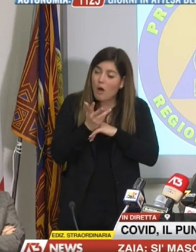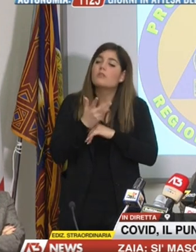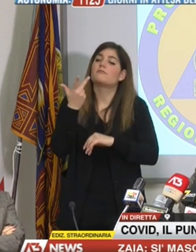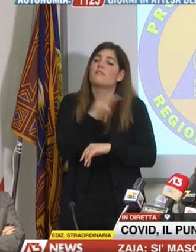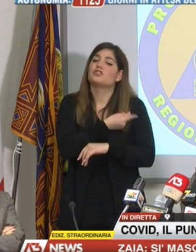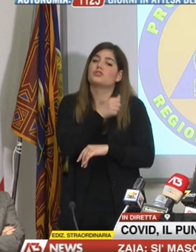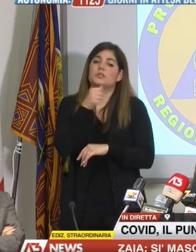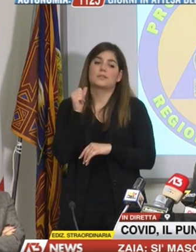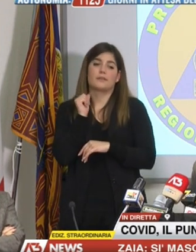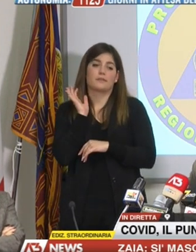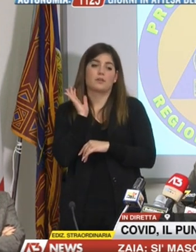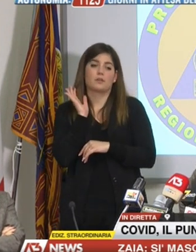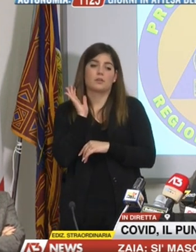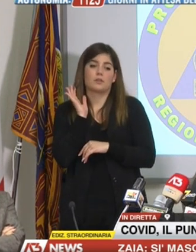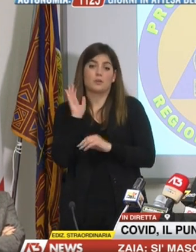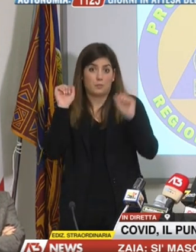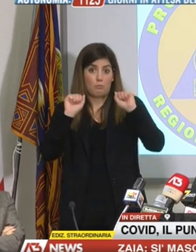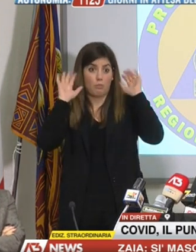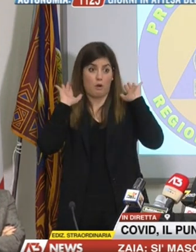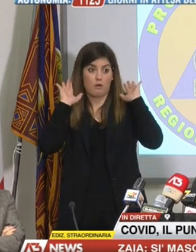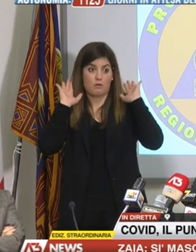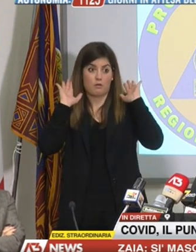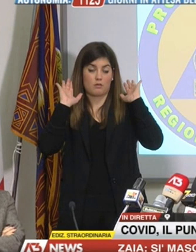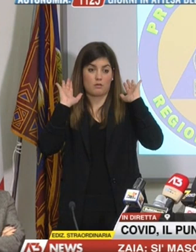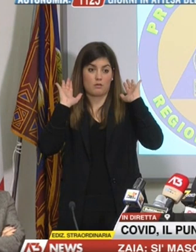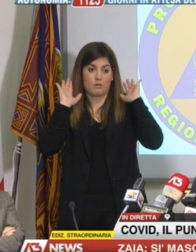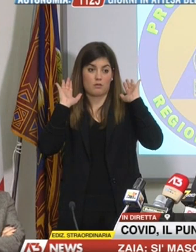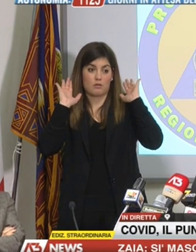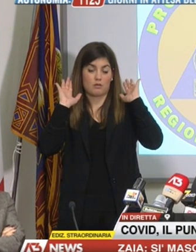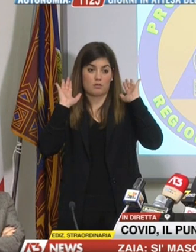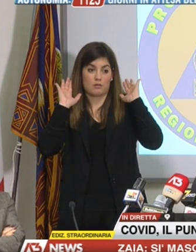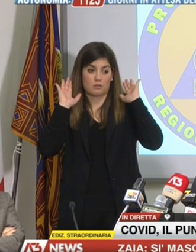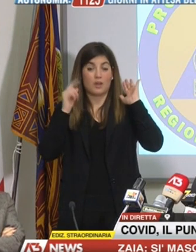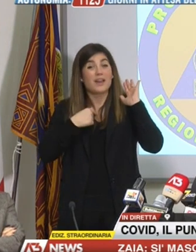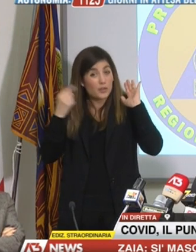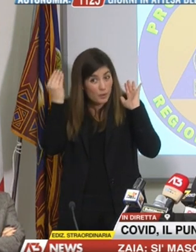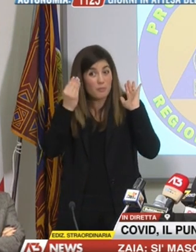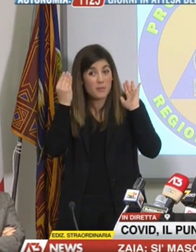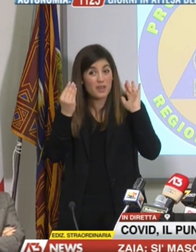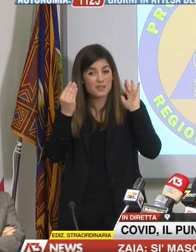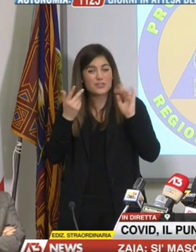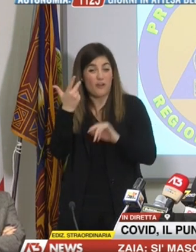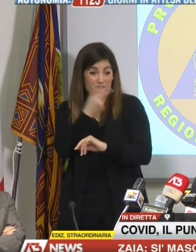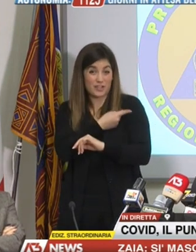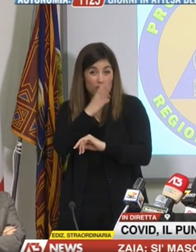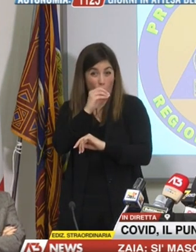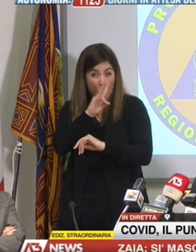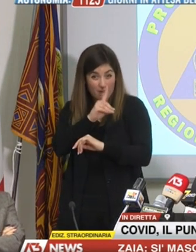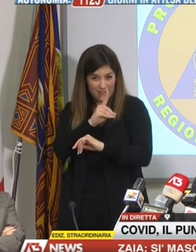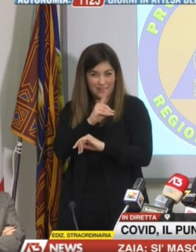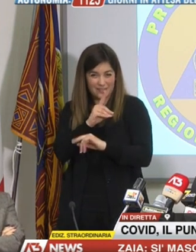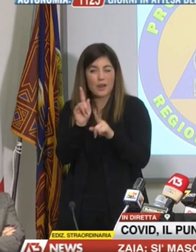se non ti sposti. Io non dico non ti sposti, dico che secondo me diventerà un elemento